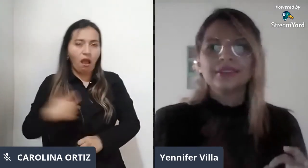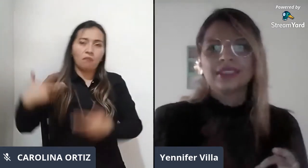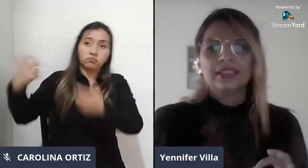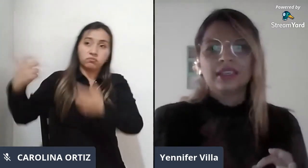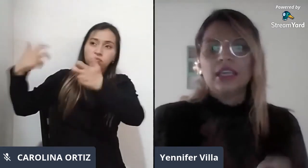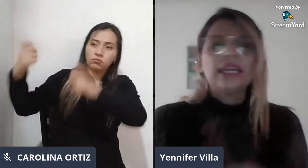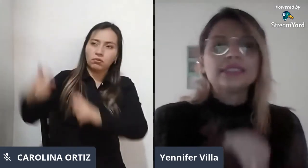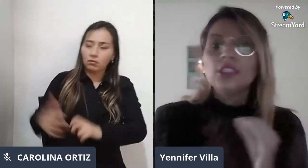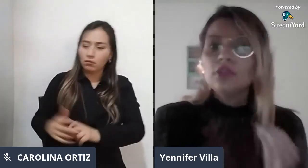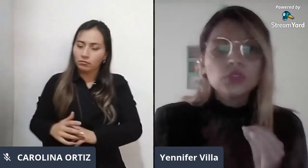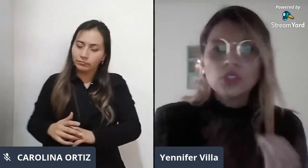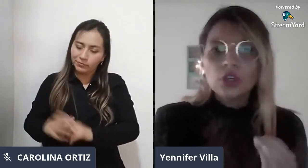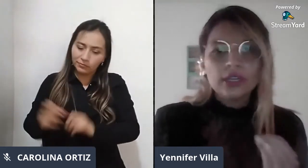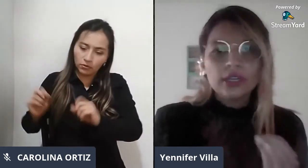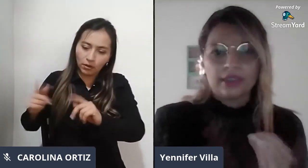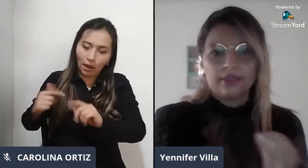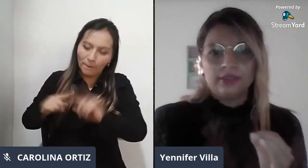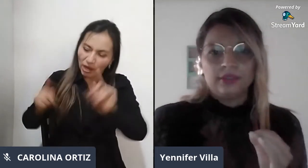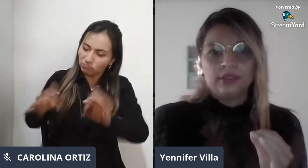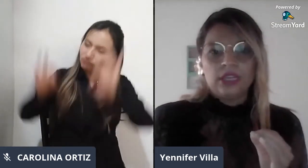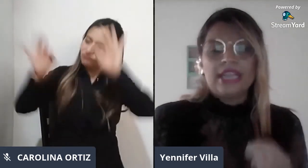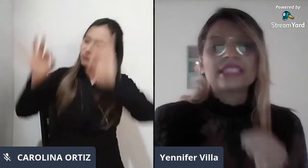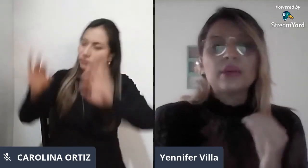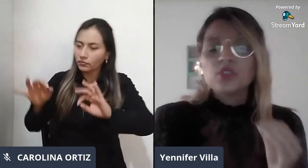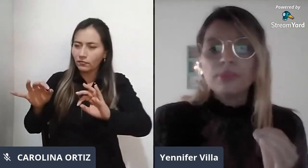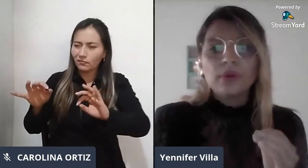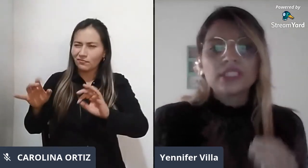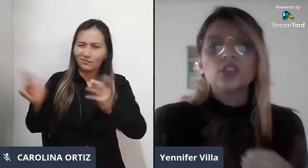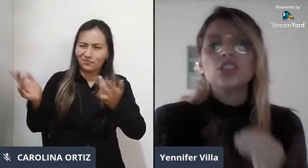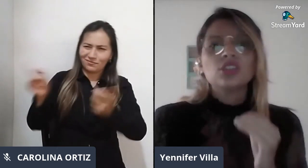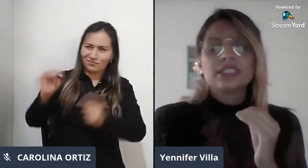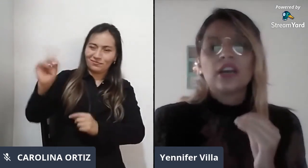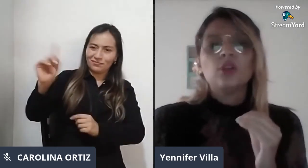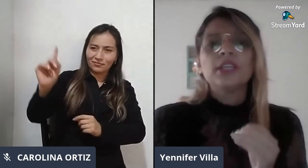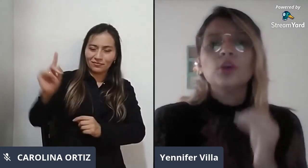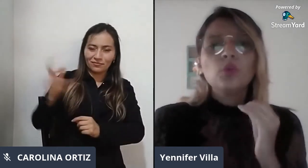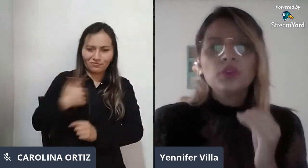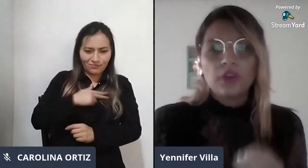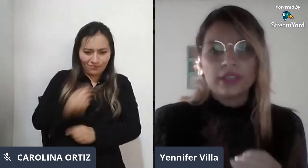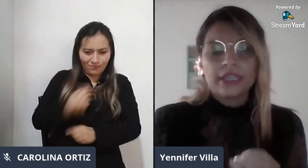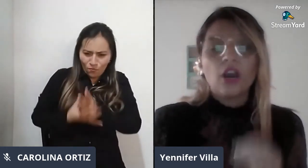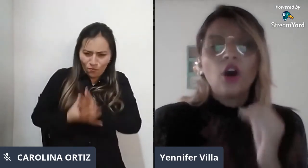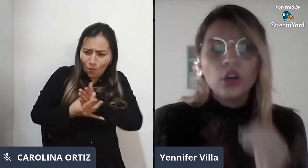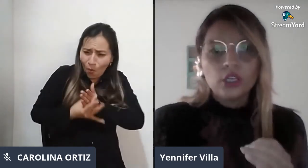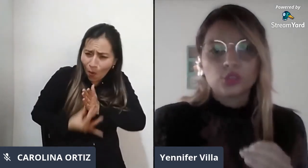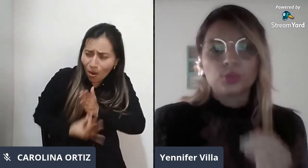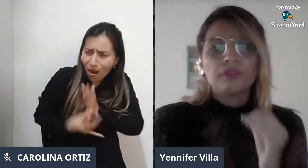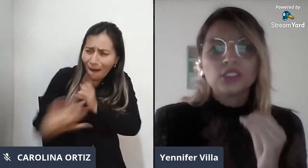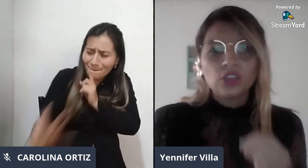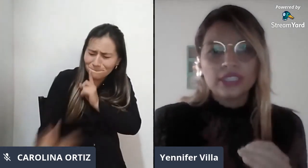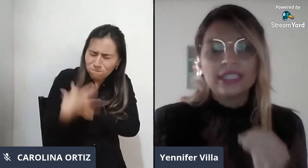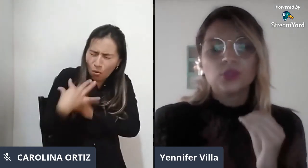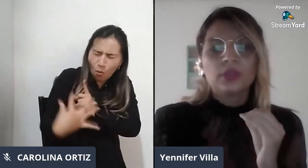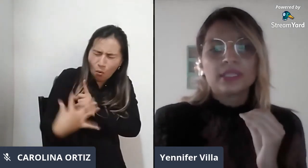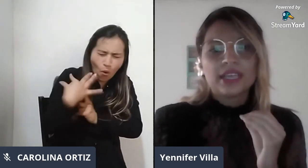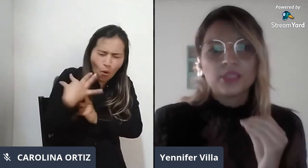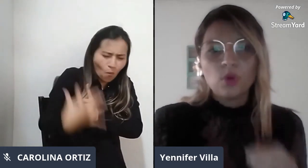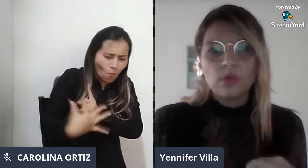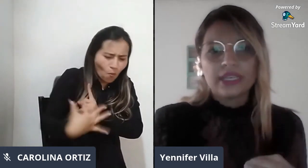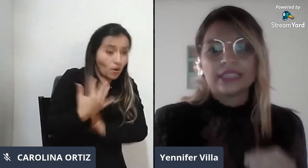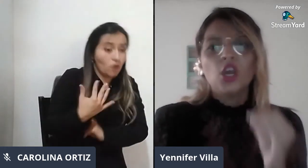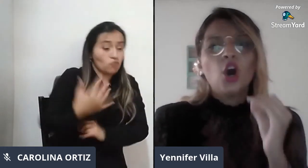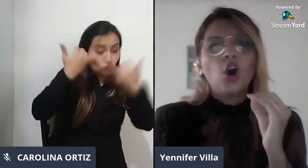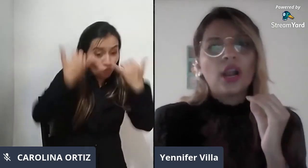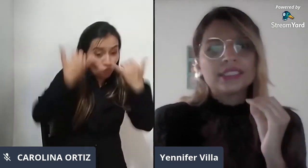regia. Y así no funciona. Estamos empobrecidos y nos están golpeando muy fuerte. Hoy los profesores de las